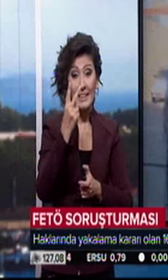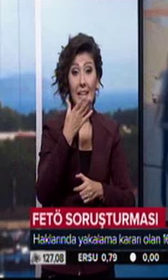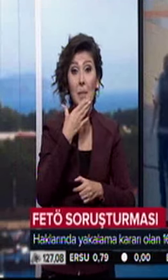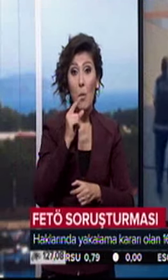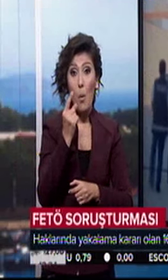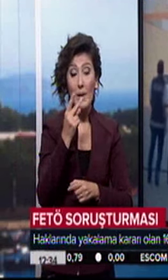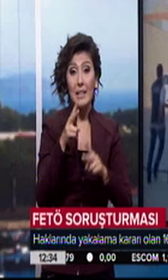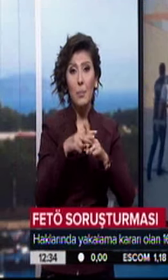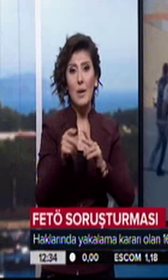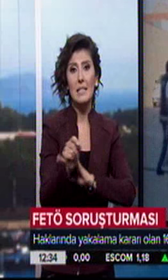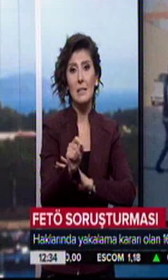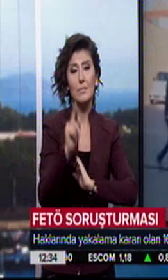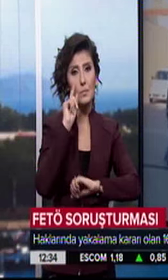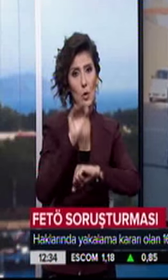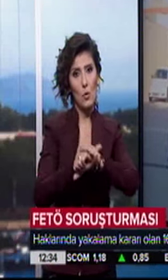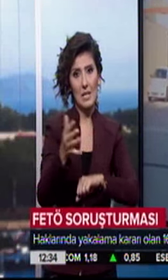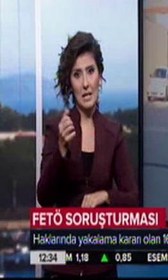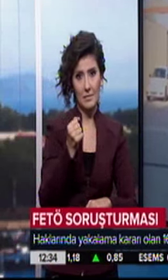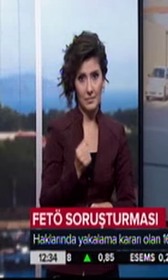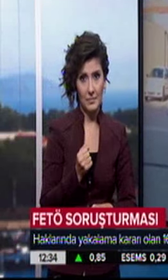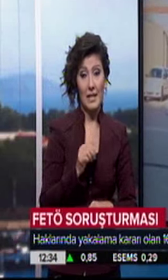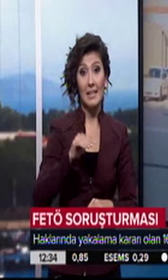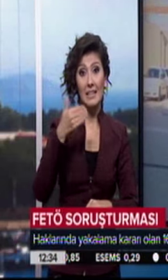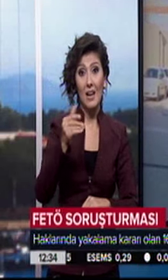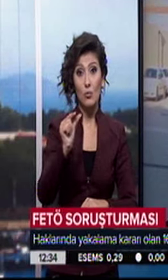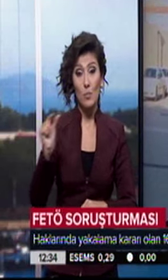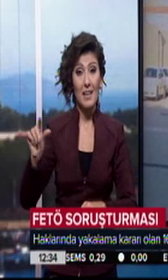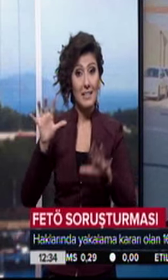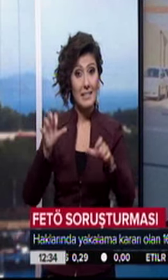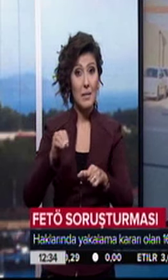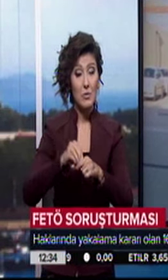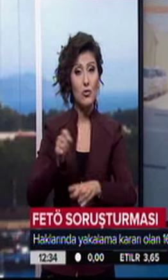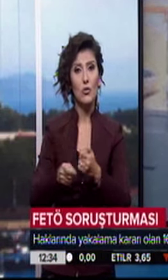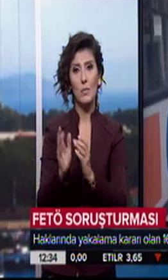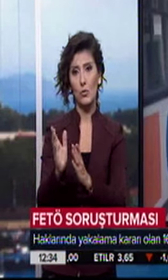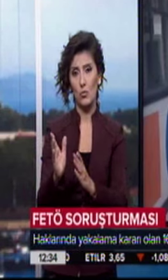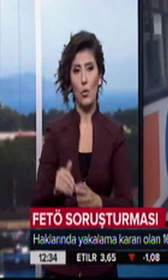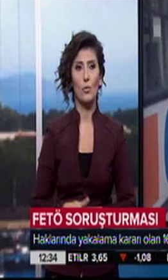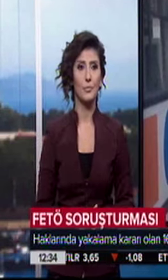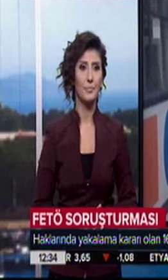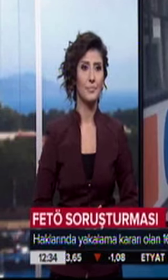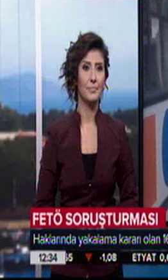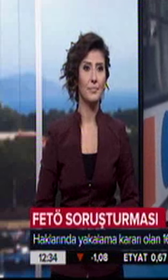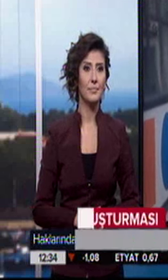emekli 12 polis gözaltına alındı. Diğer şüphelilerin yakalanması için çalışmalar sürüyor.